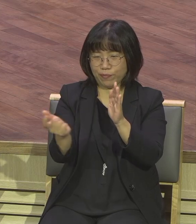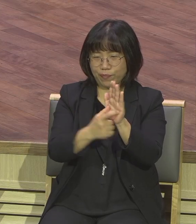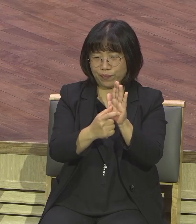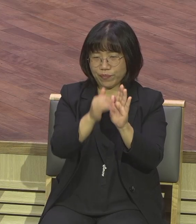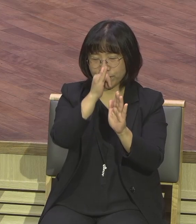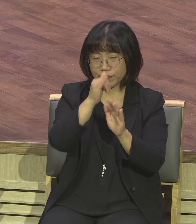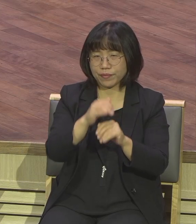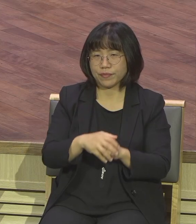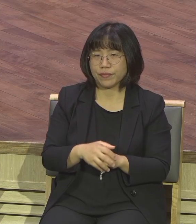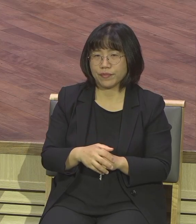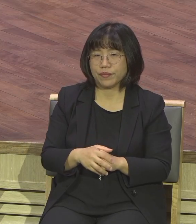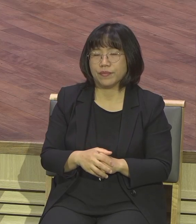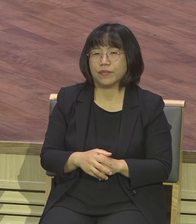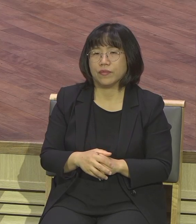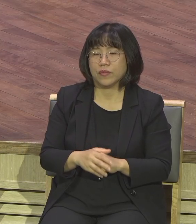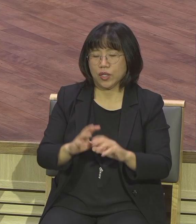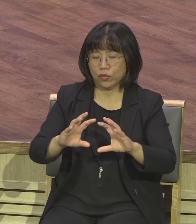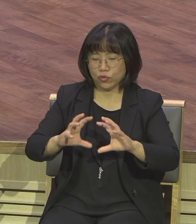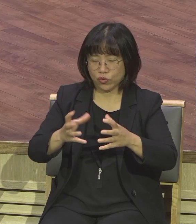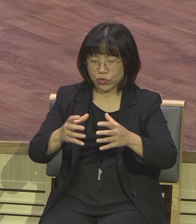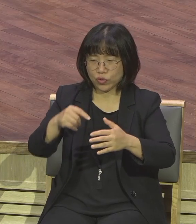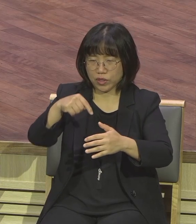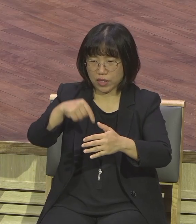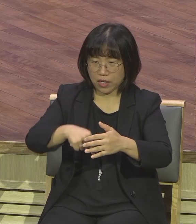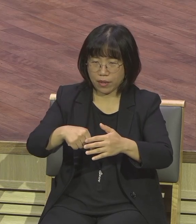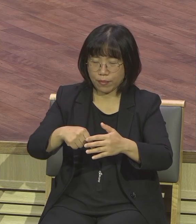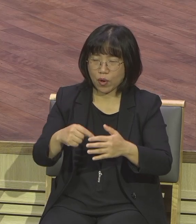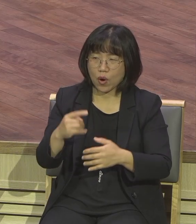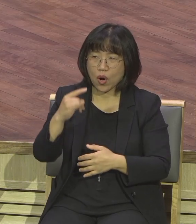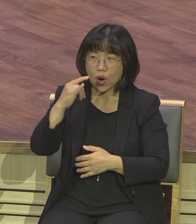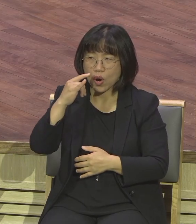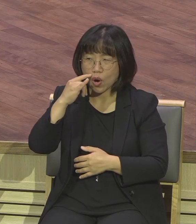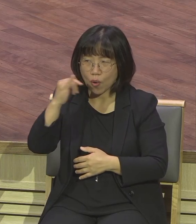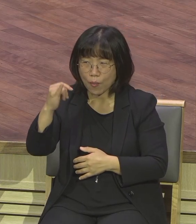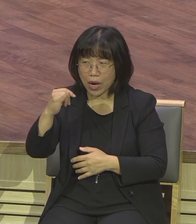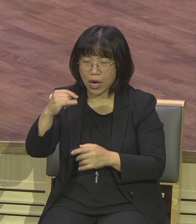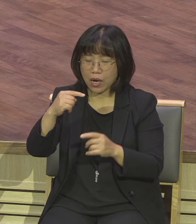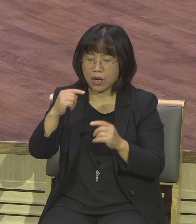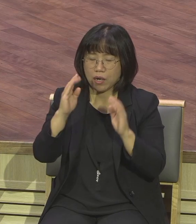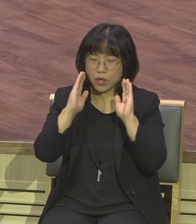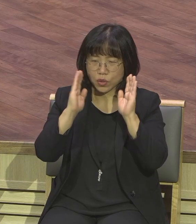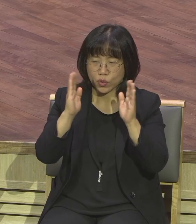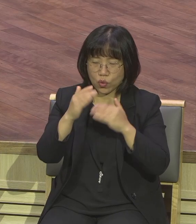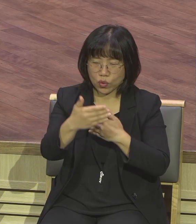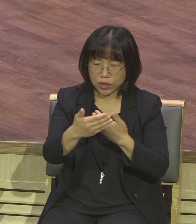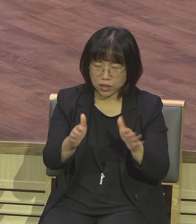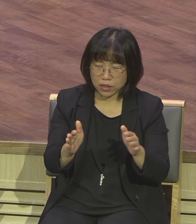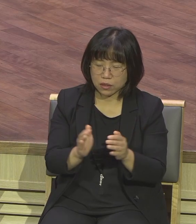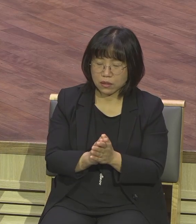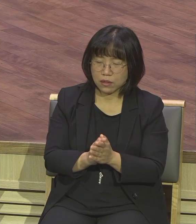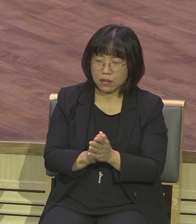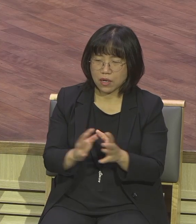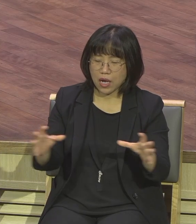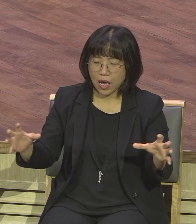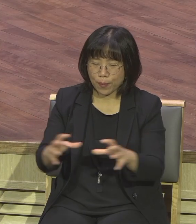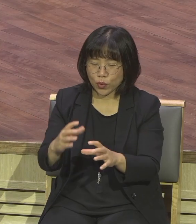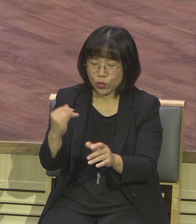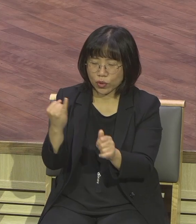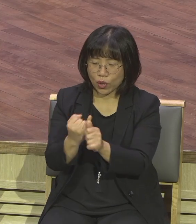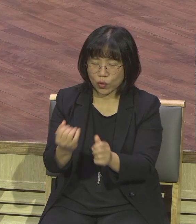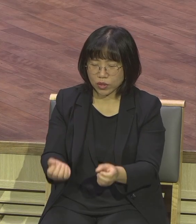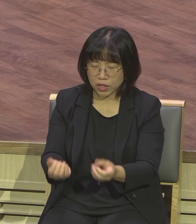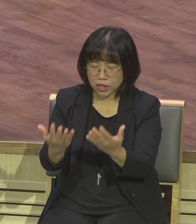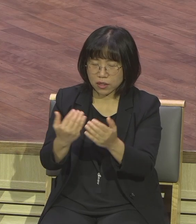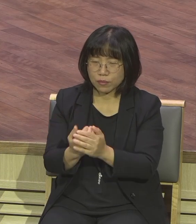그다음에 장학 지원 다문화 가정 엄마 교실 합동 결혼식 같은 거 했잖아요. 해외에서는 이제 국제